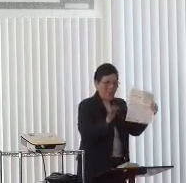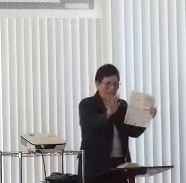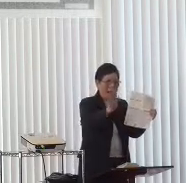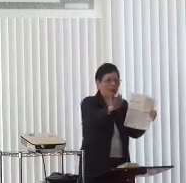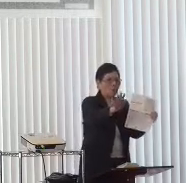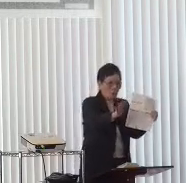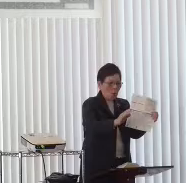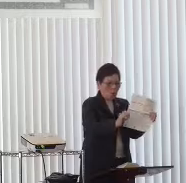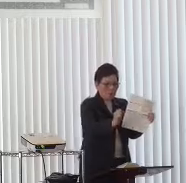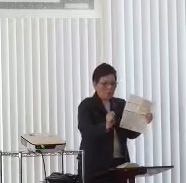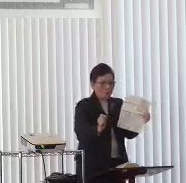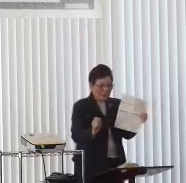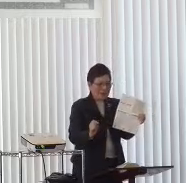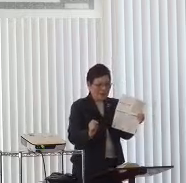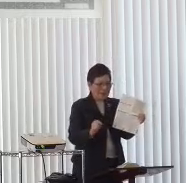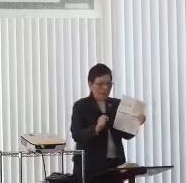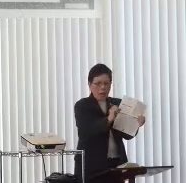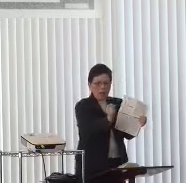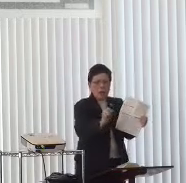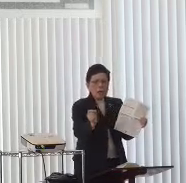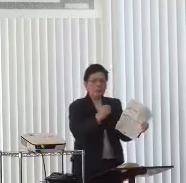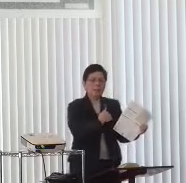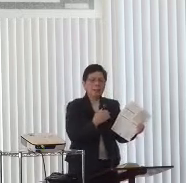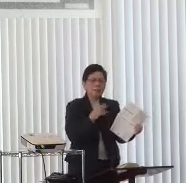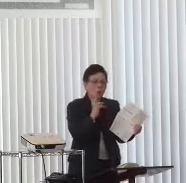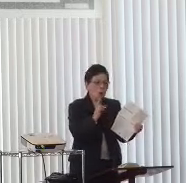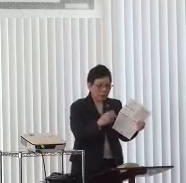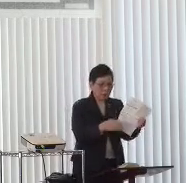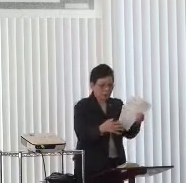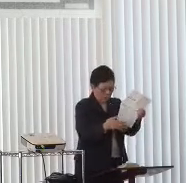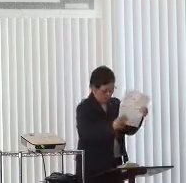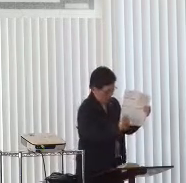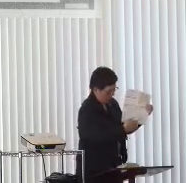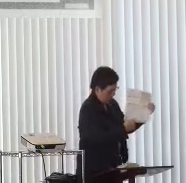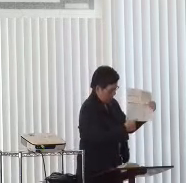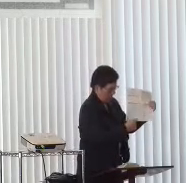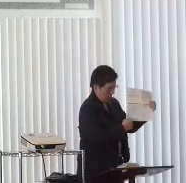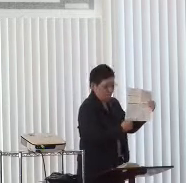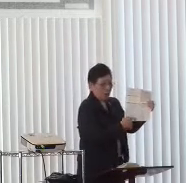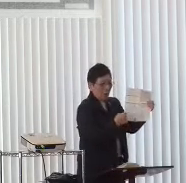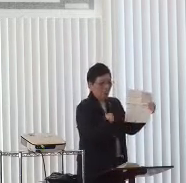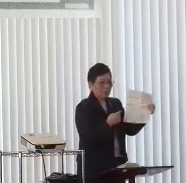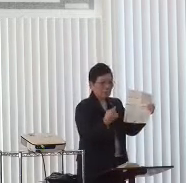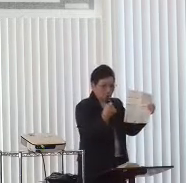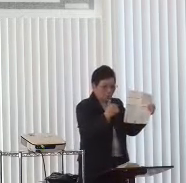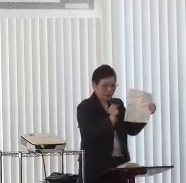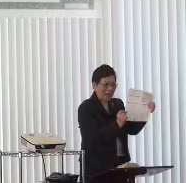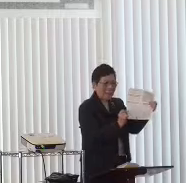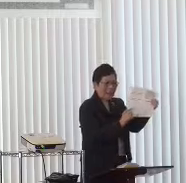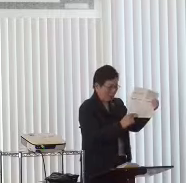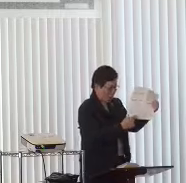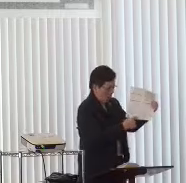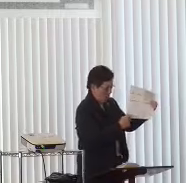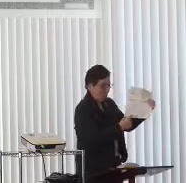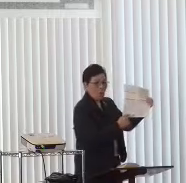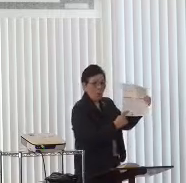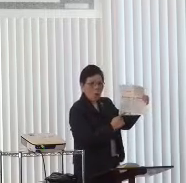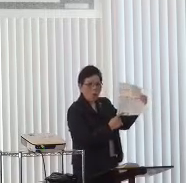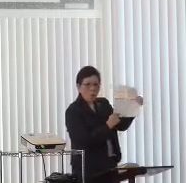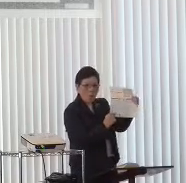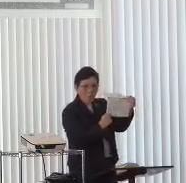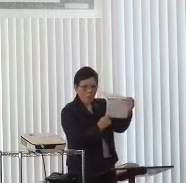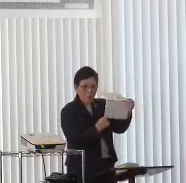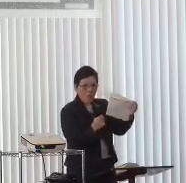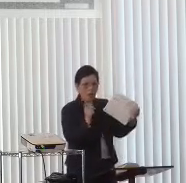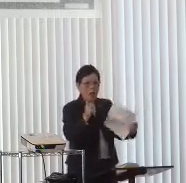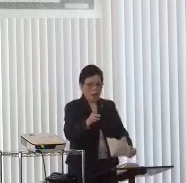うまいことここに書き込めるようにしてくださってますので、今日この私の話を聞きながら、ここに皆さんの目標